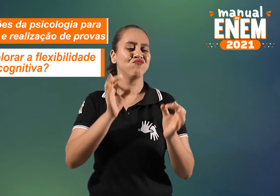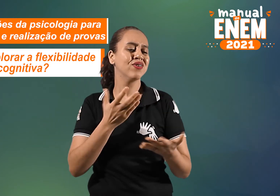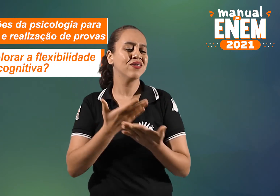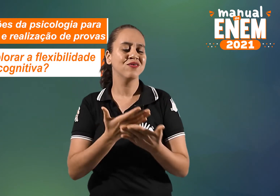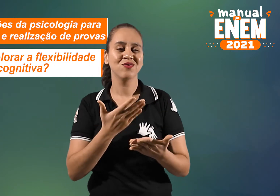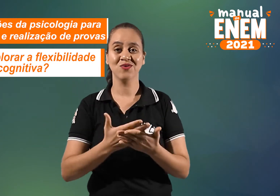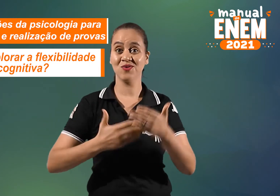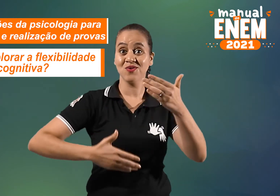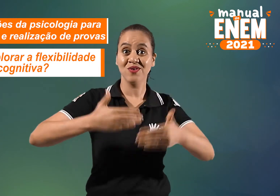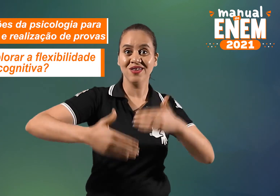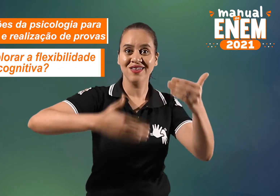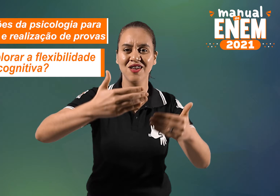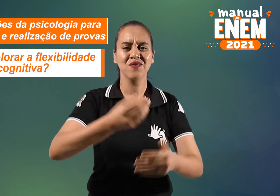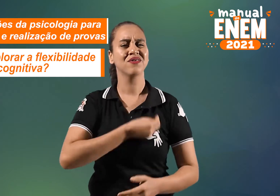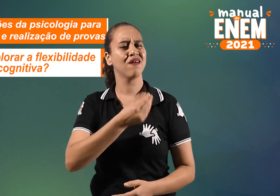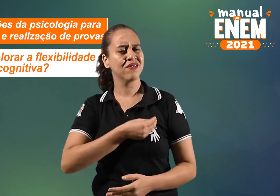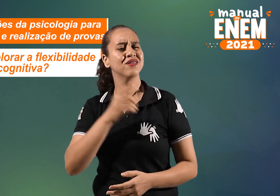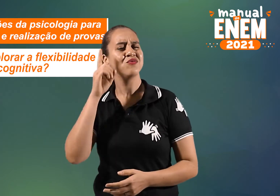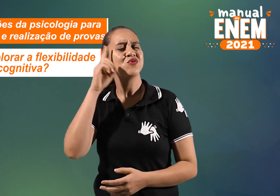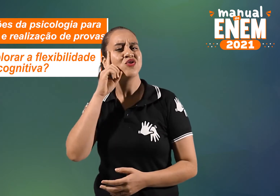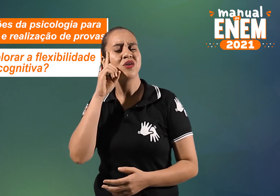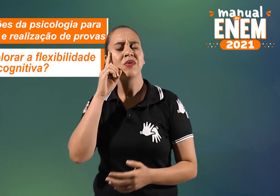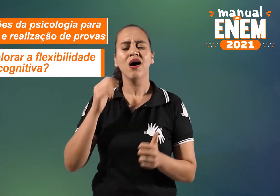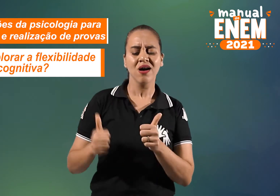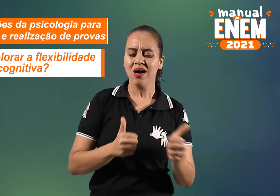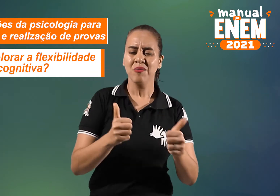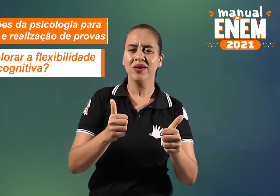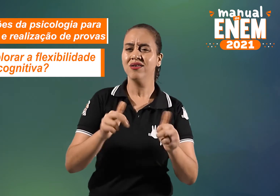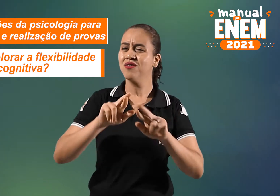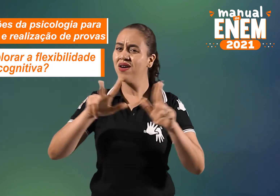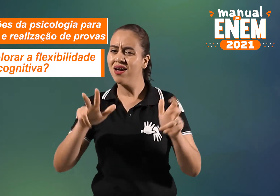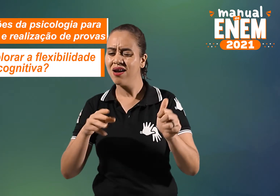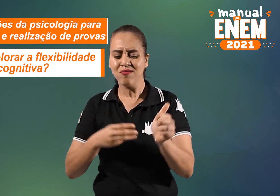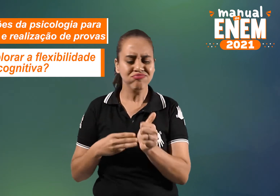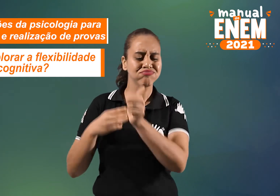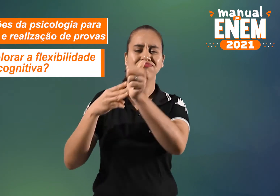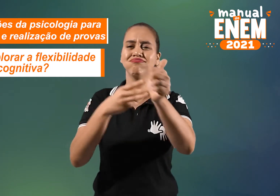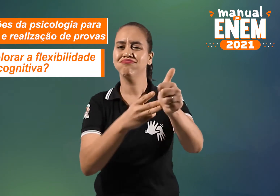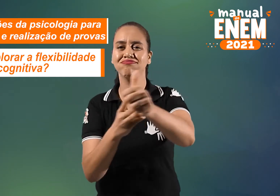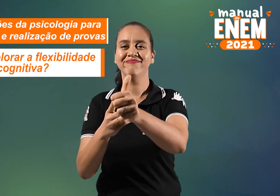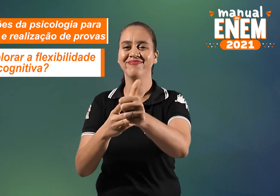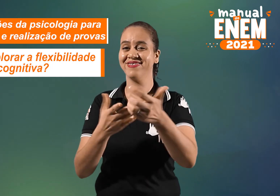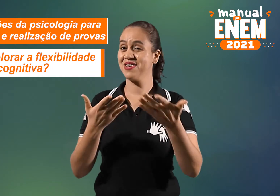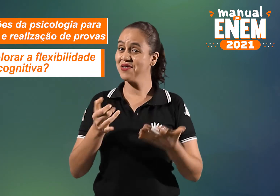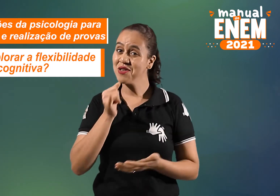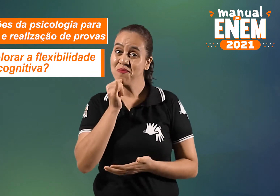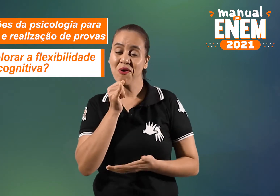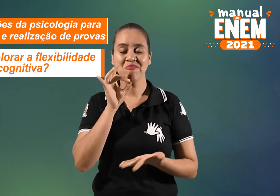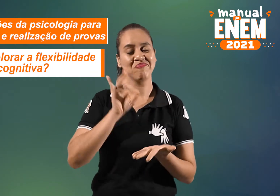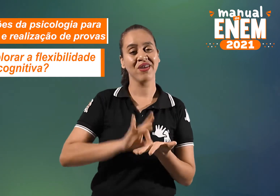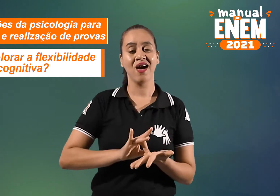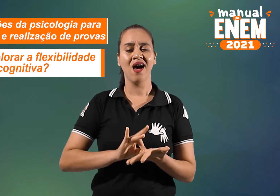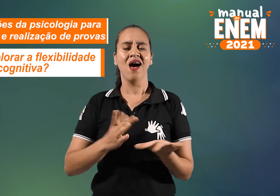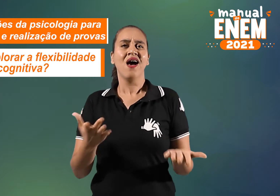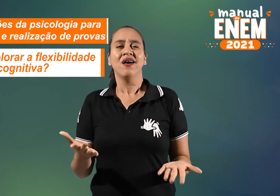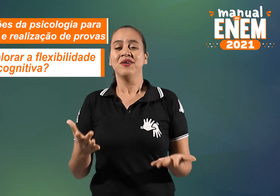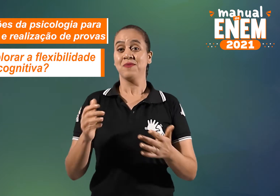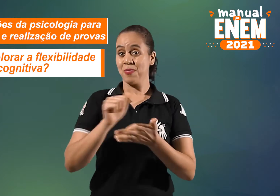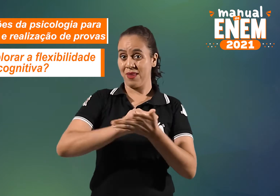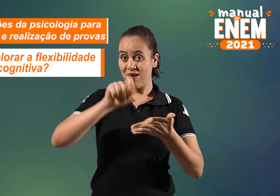rotina doméstica desenvolva a capacidade de usar caminhos diferentes para chegar ao mesmo resultado. Por exemplo, na realização de atividades